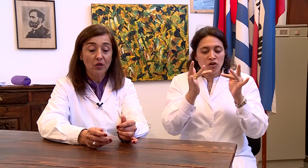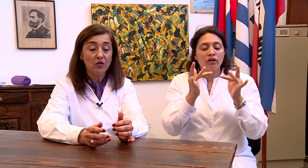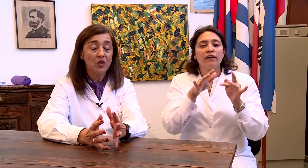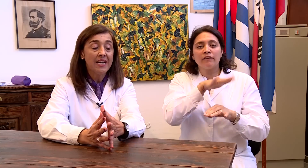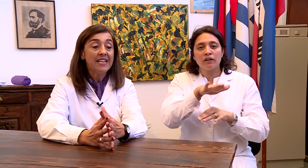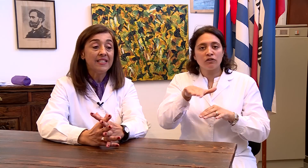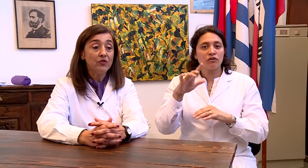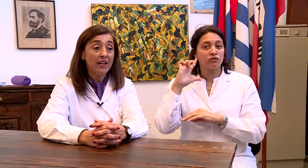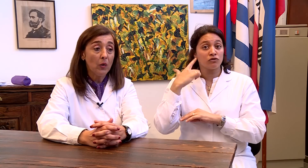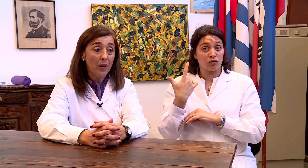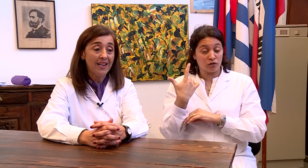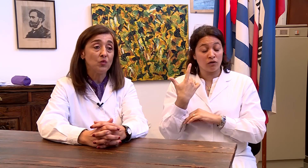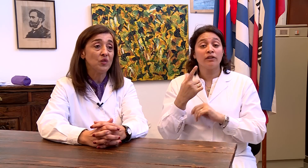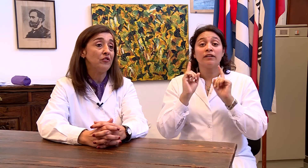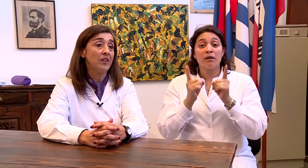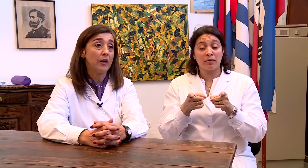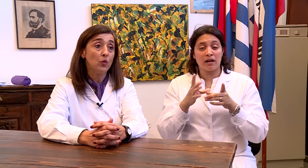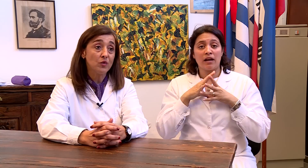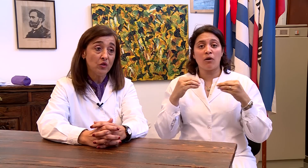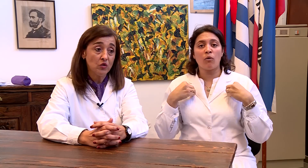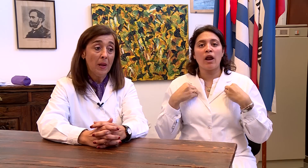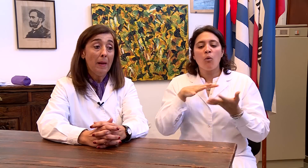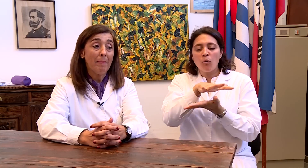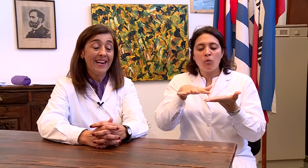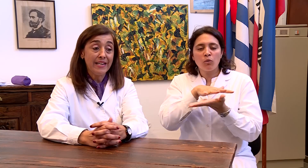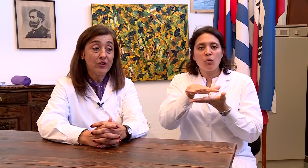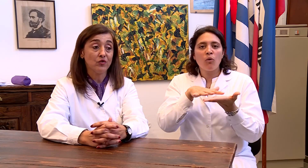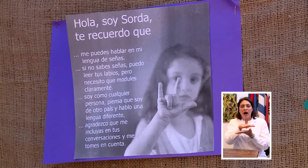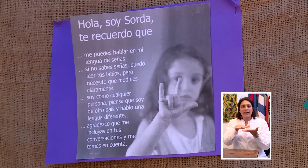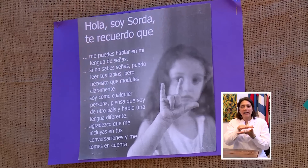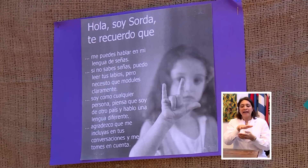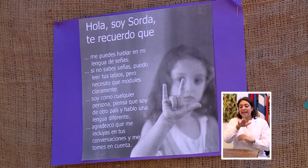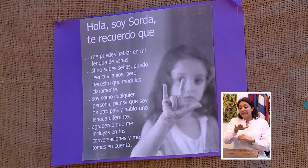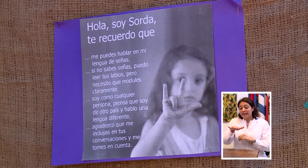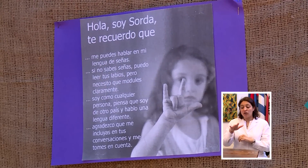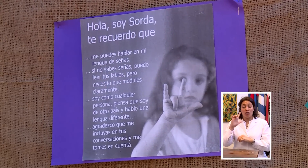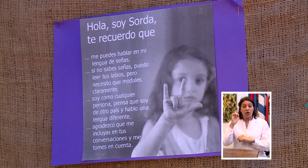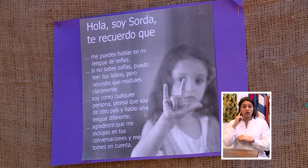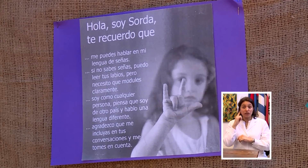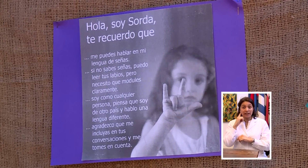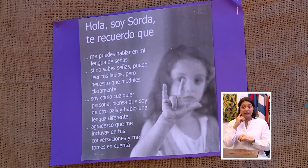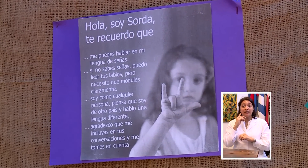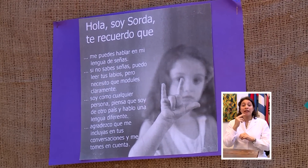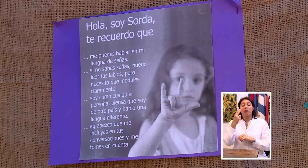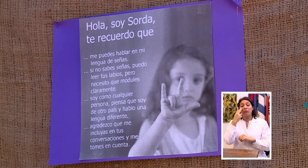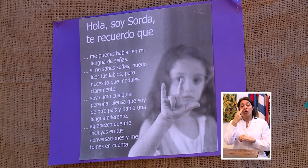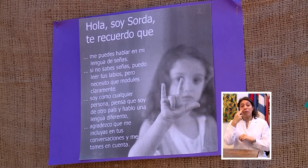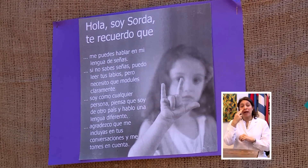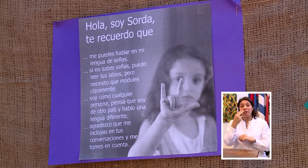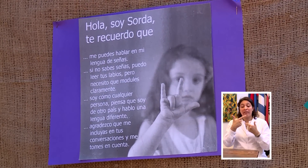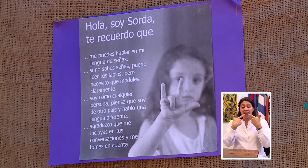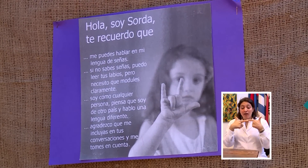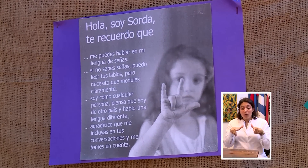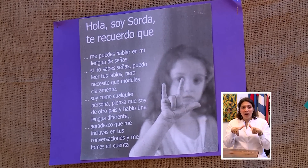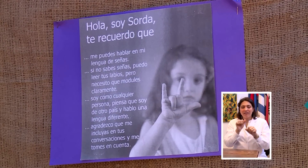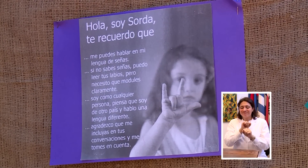niños sordos, sino que la escuela es un centro de recursos para niños oyentes con dificultades en el habla de escuelas